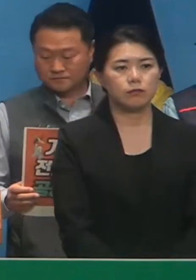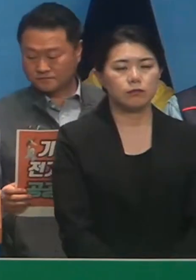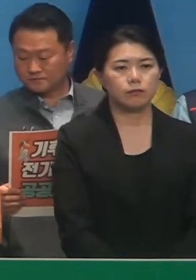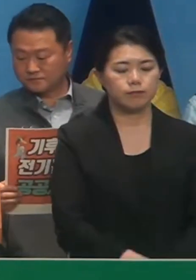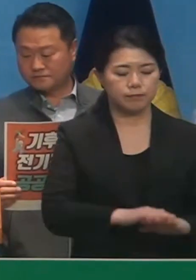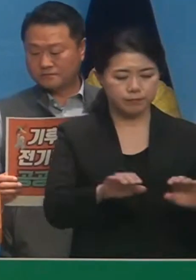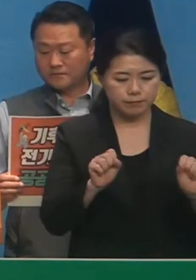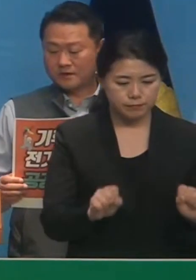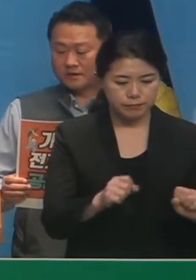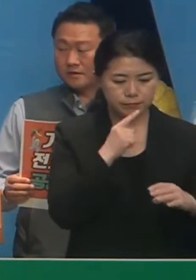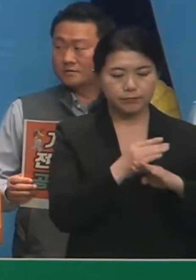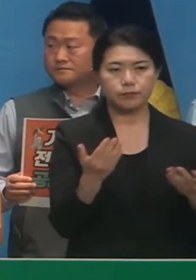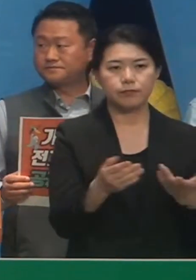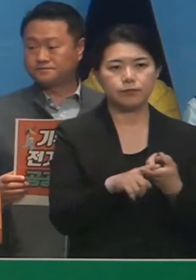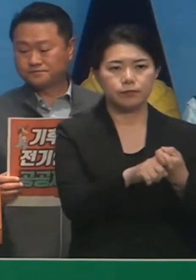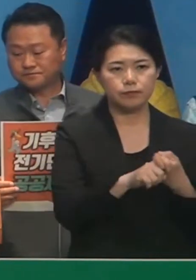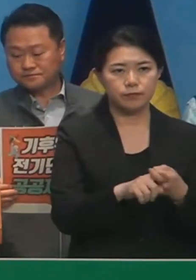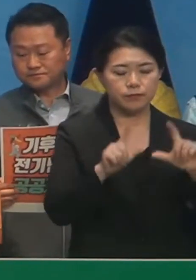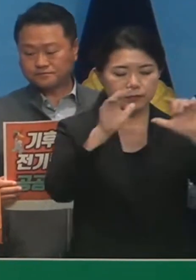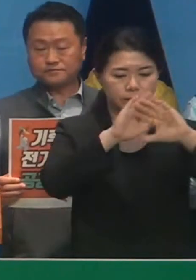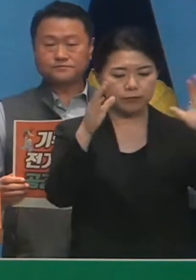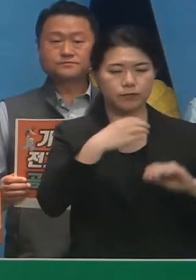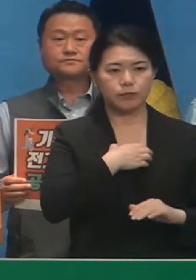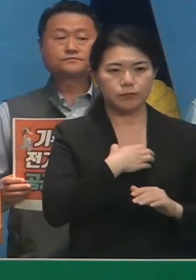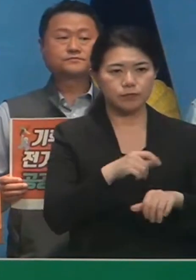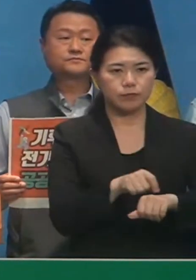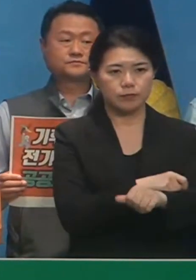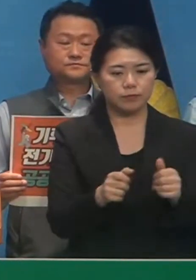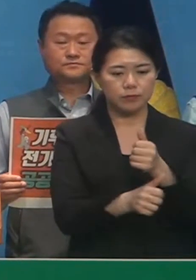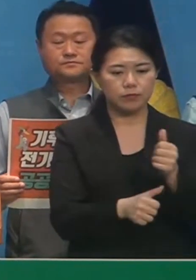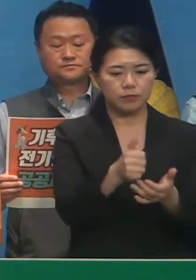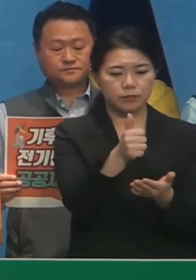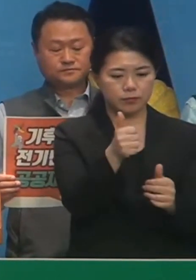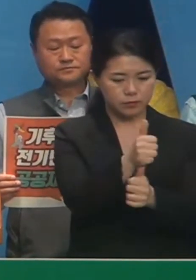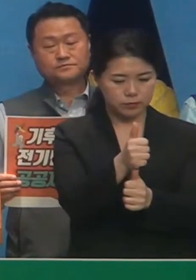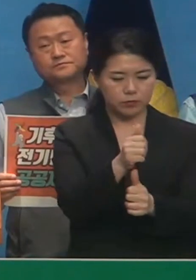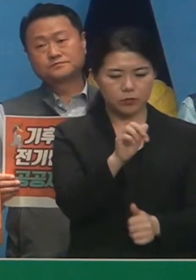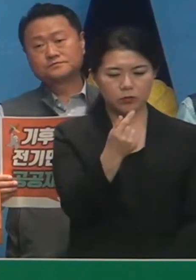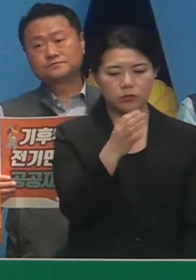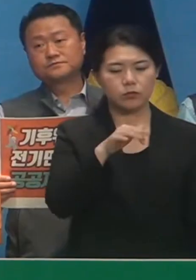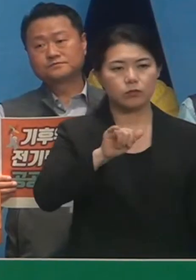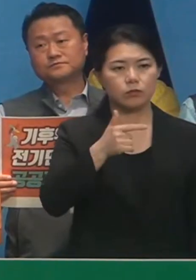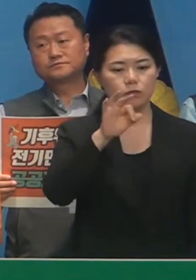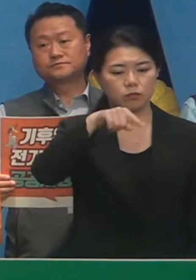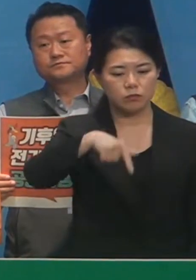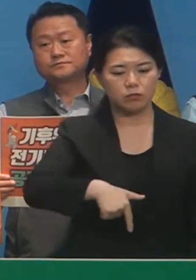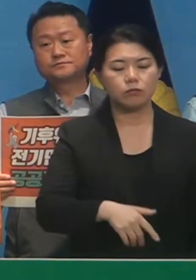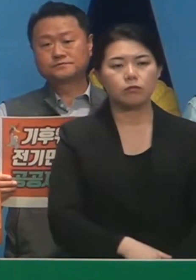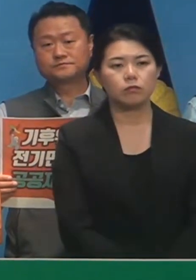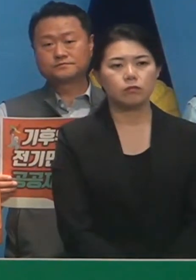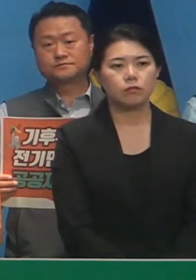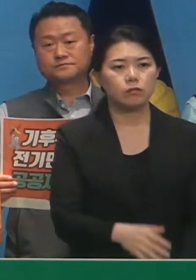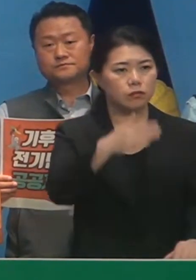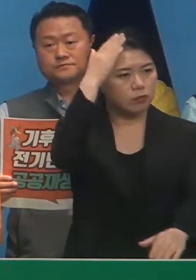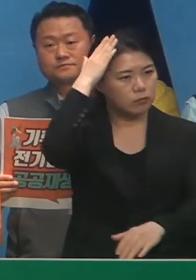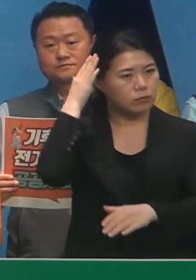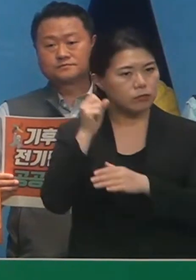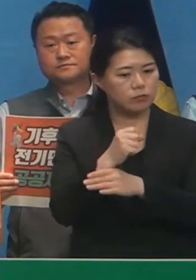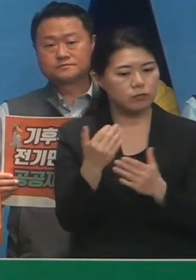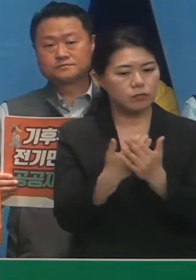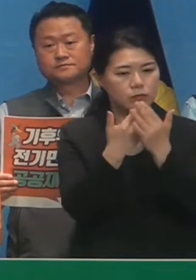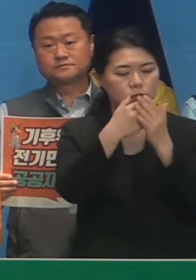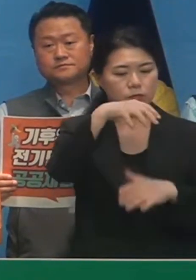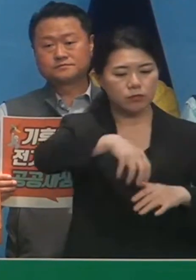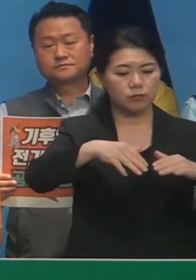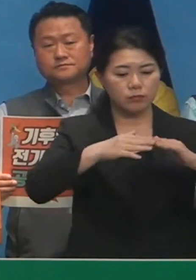예, 안녕하십니까. 민주노총 기후위기 특위장을 맡고 있는 부대장 홍지우입니다. 석탄